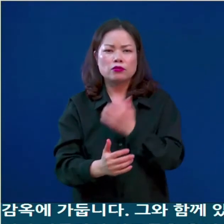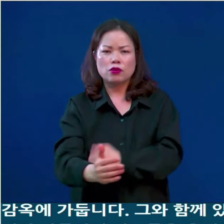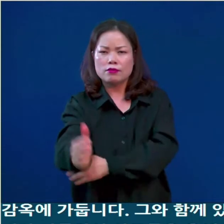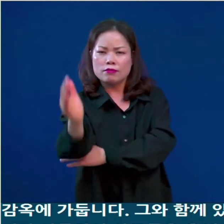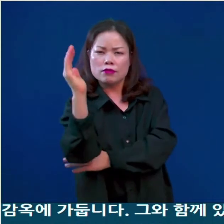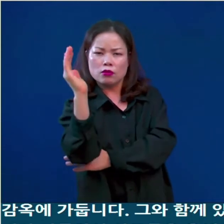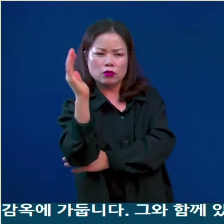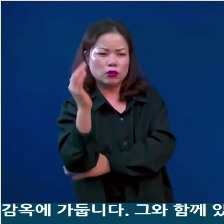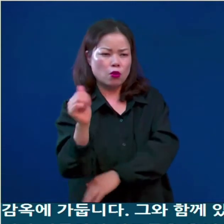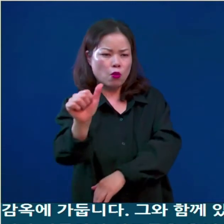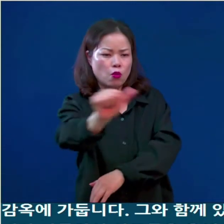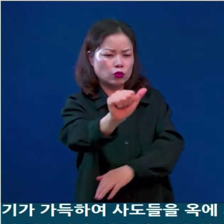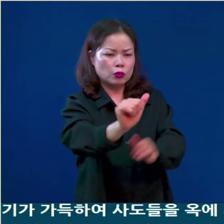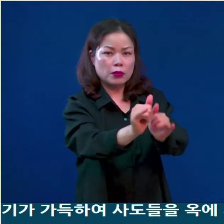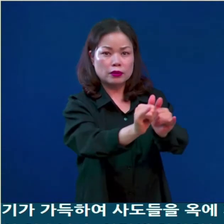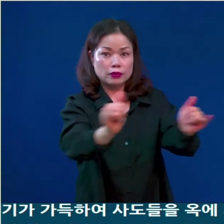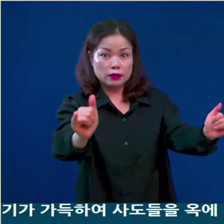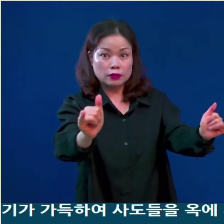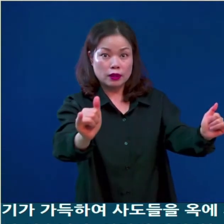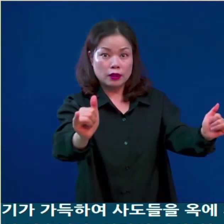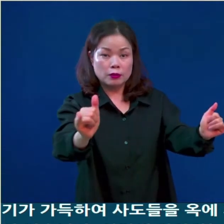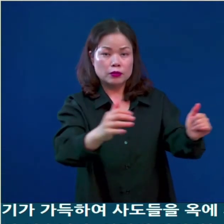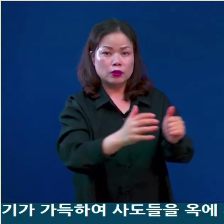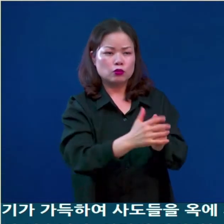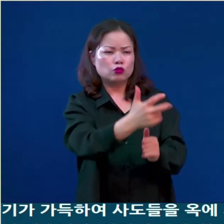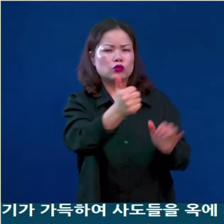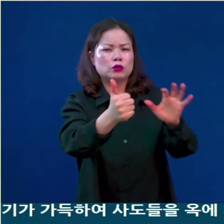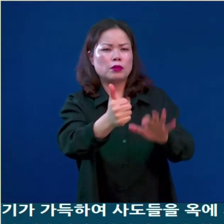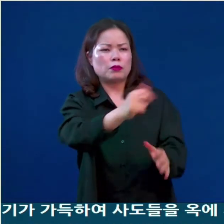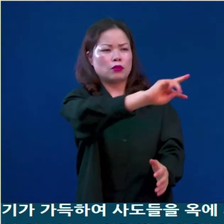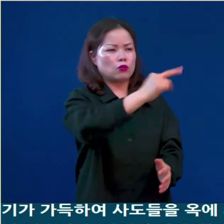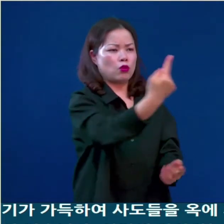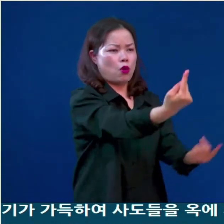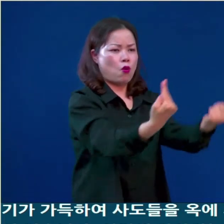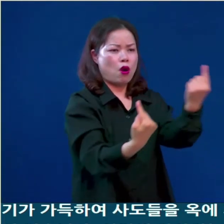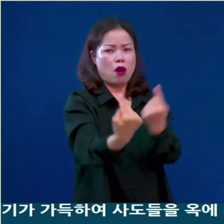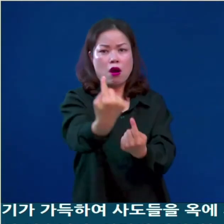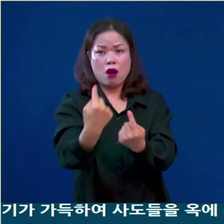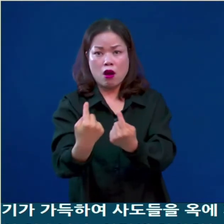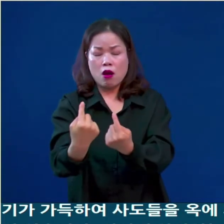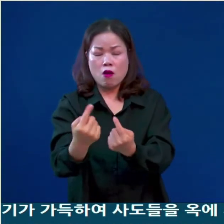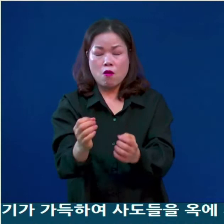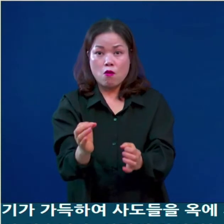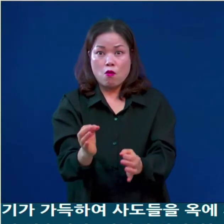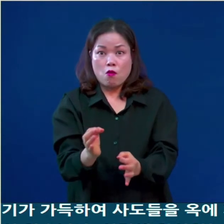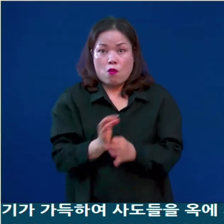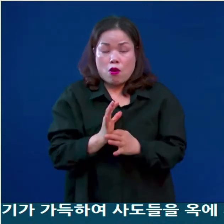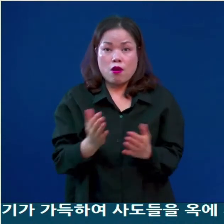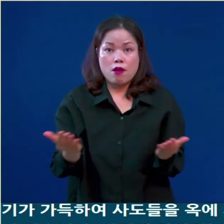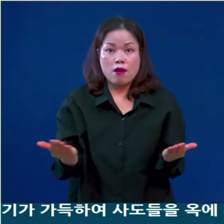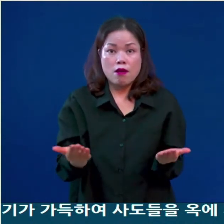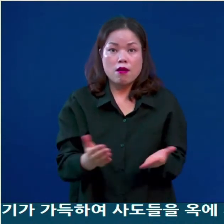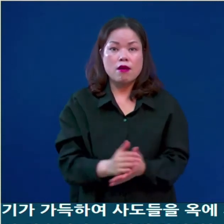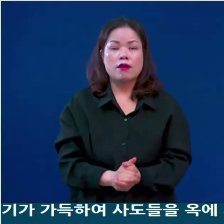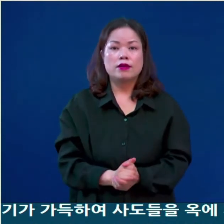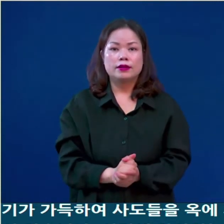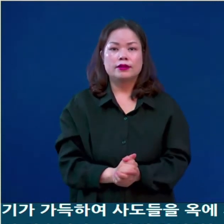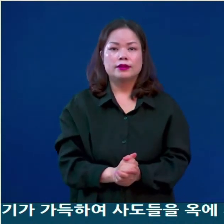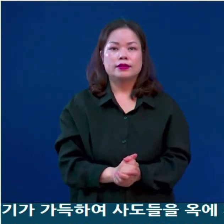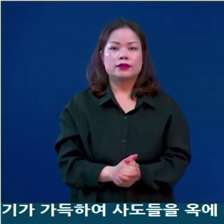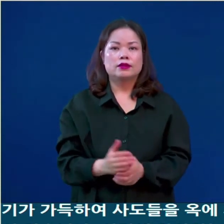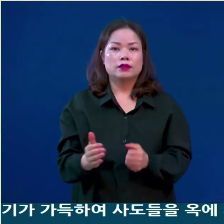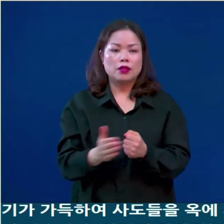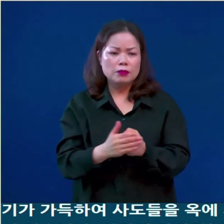통해서 5,000명이나 되는 사람들이 주님 앞에 돌아오는 놀라운 역사가 일어납니다.